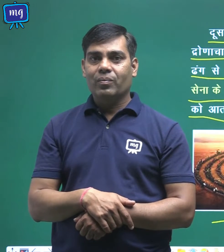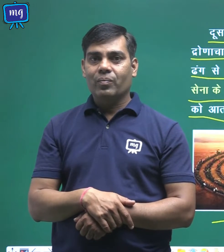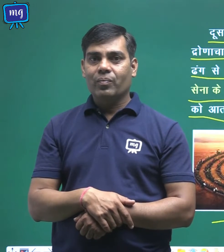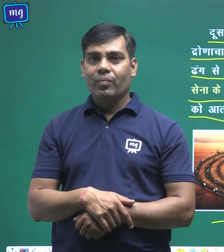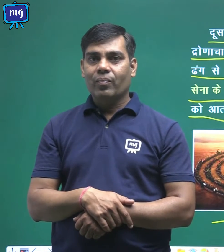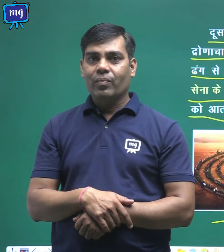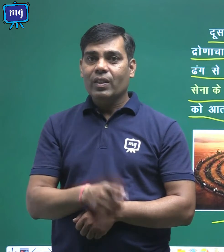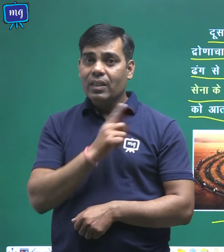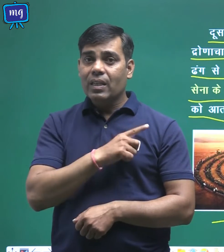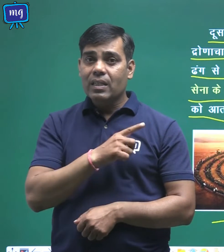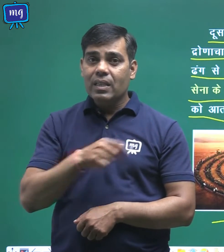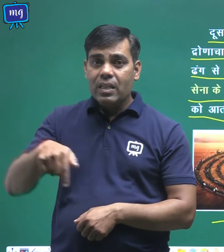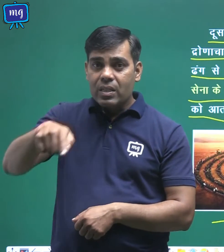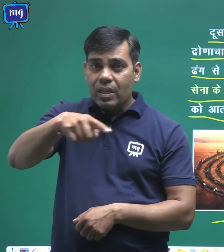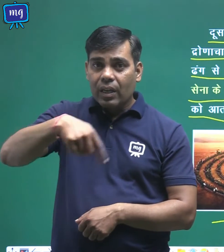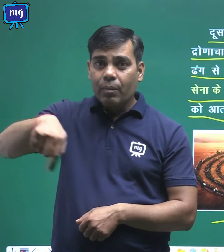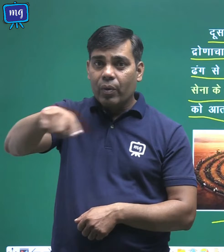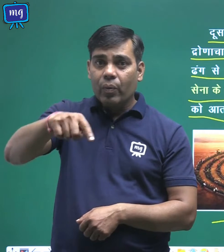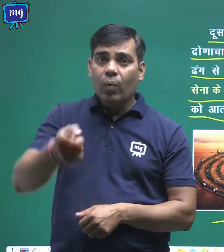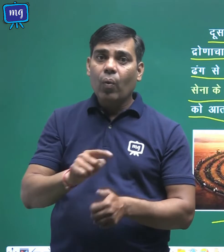इस चक्रव्यूह को